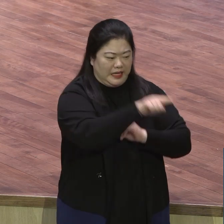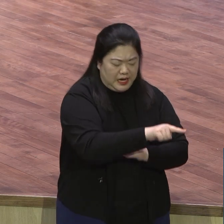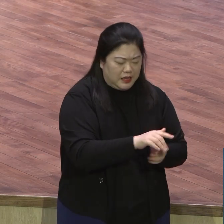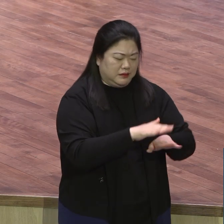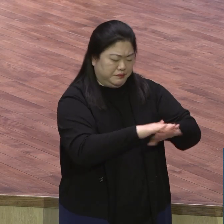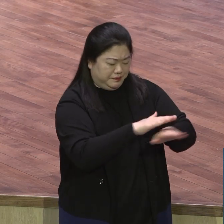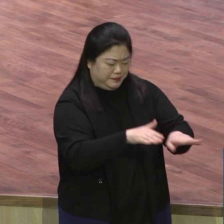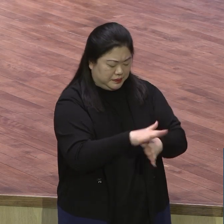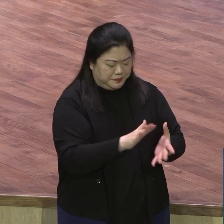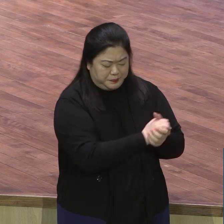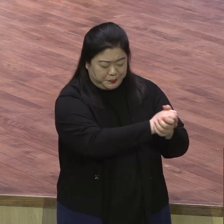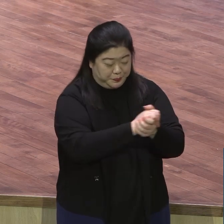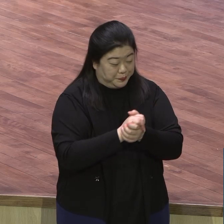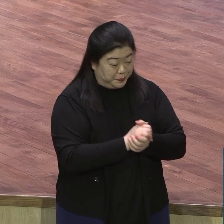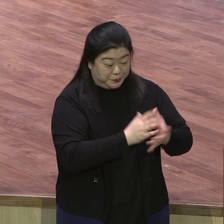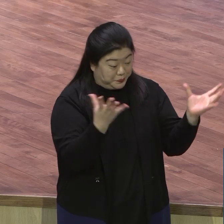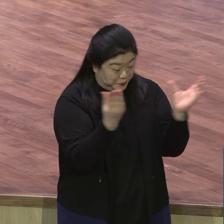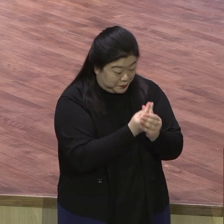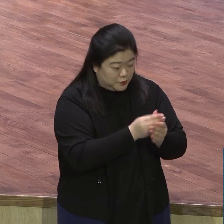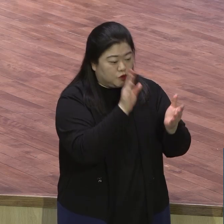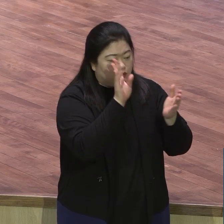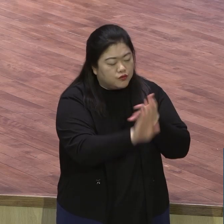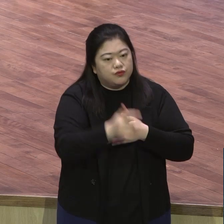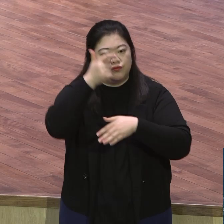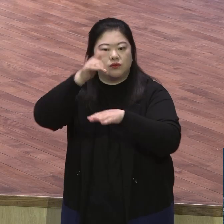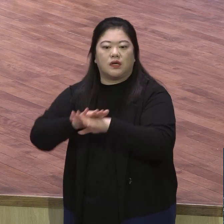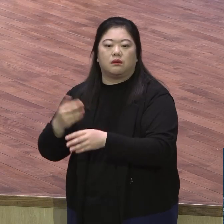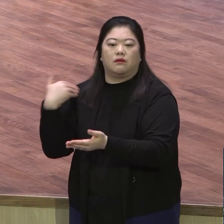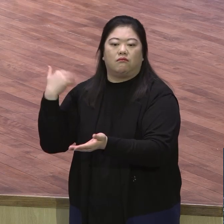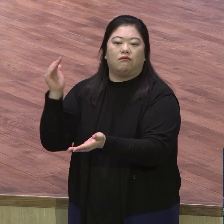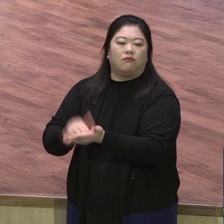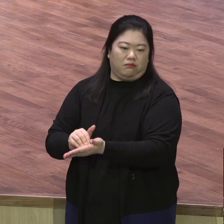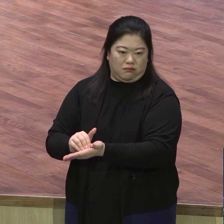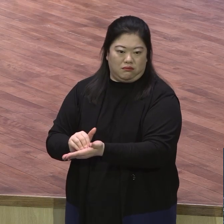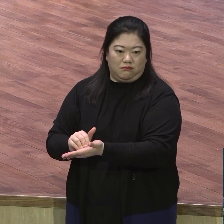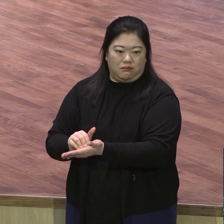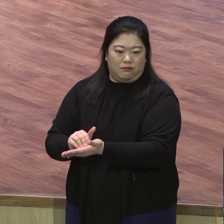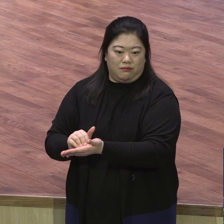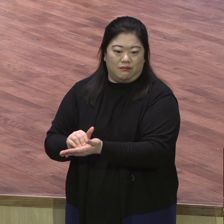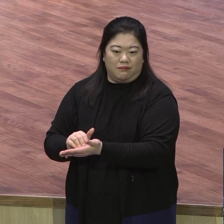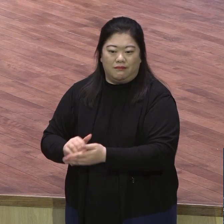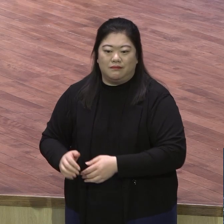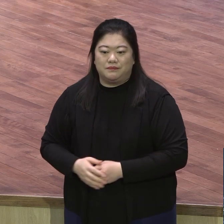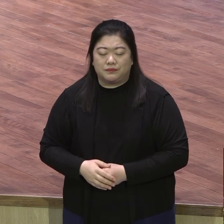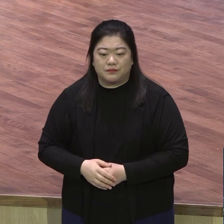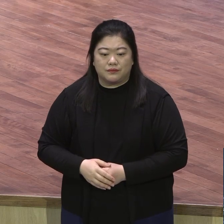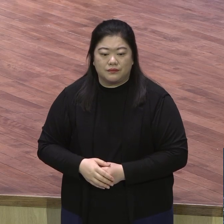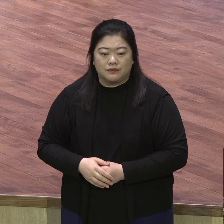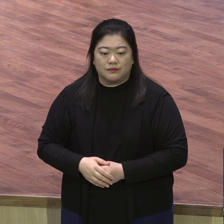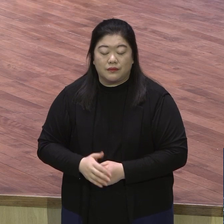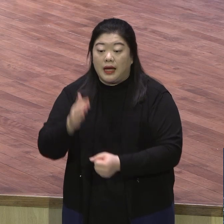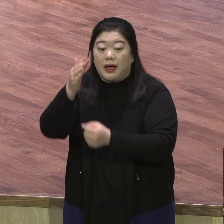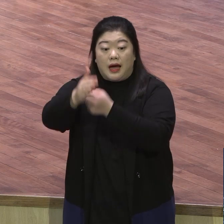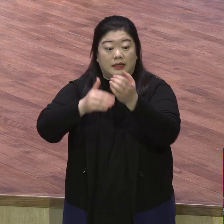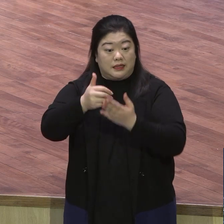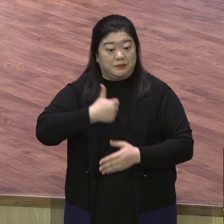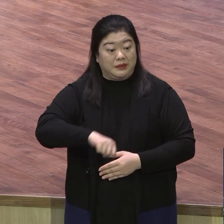와서 예물을 드리라. 이 말씀은 하나님의 자녀가 가장 먼저